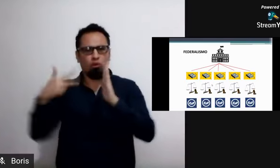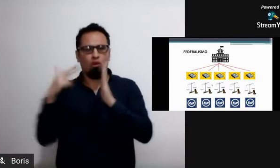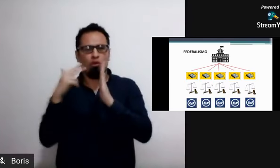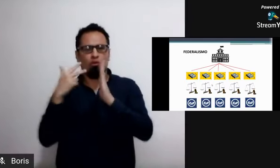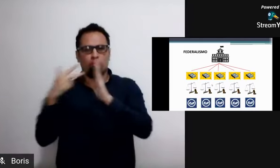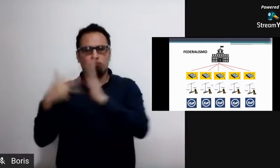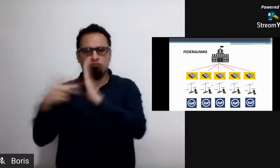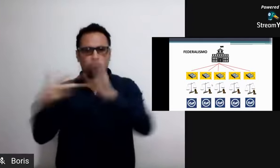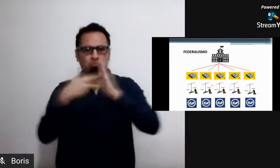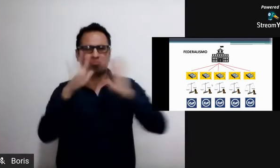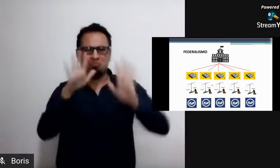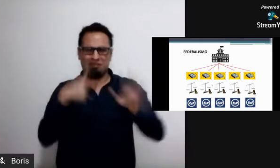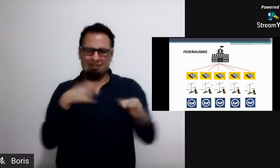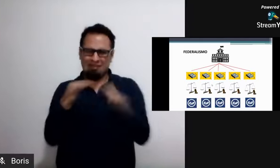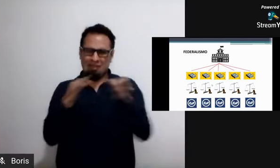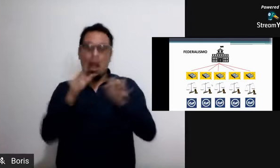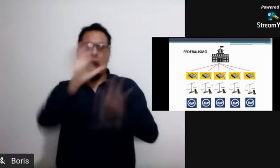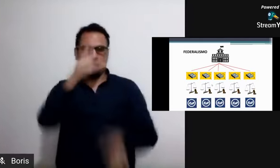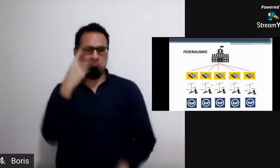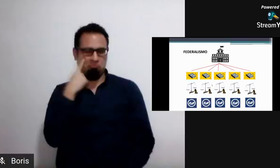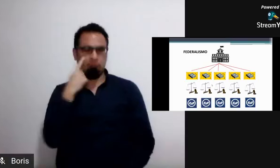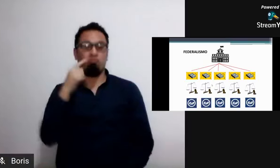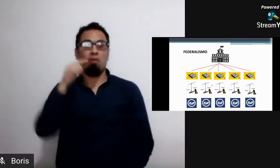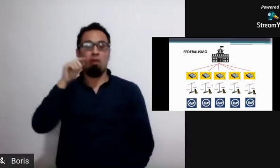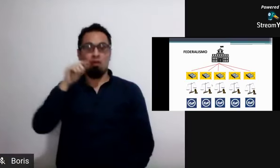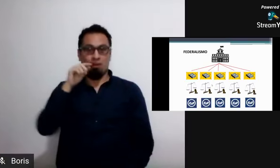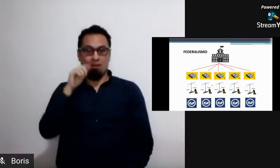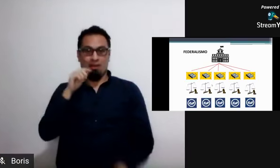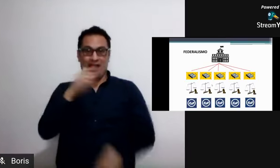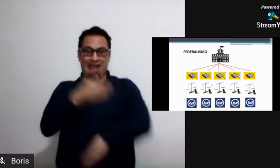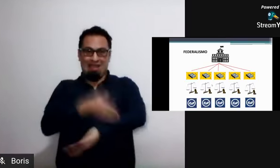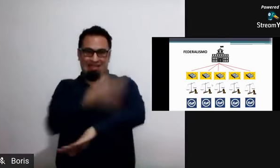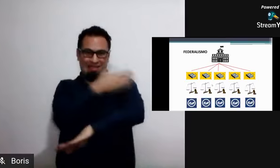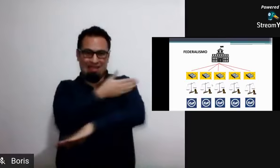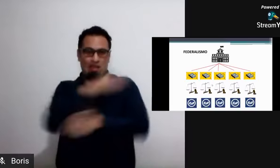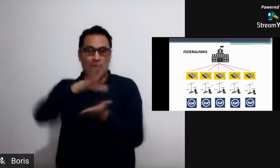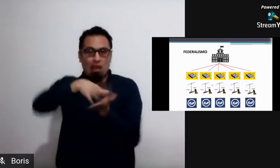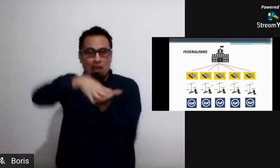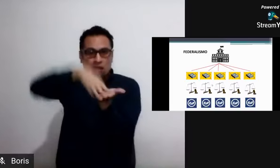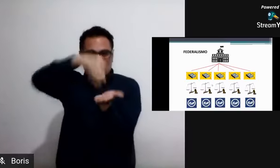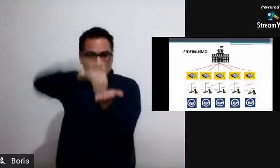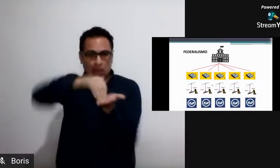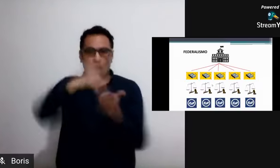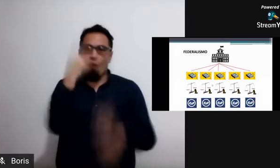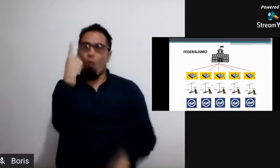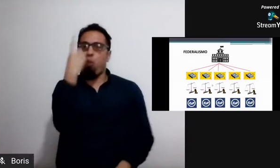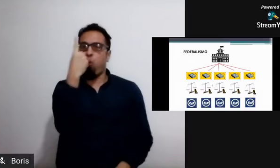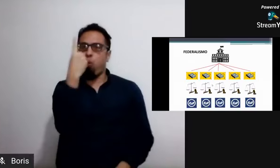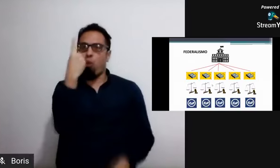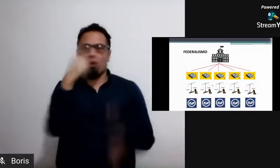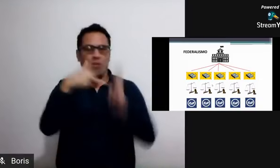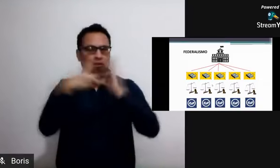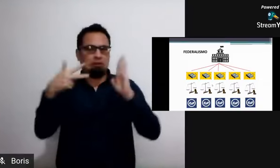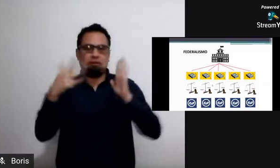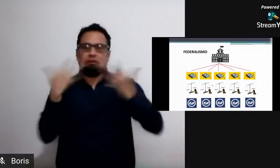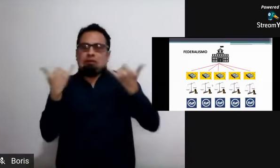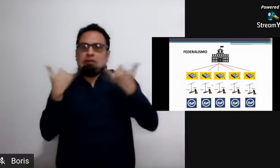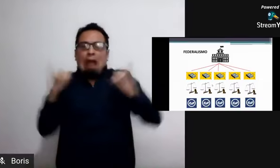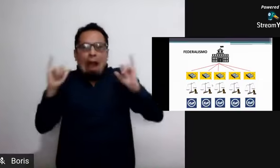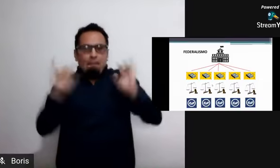podrían empezar a surgir diferentes compendios de leyes o, por llamarlo de alguna forma, constituciones.